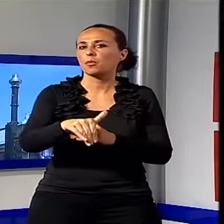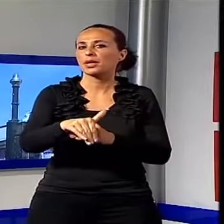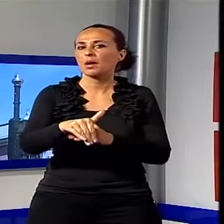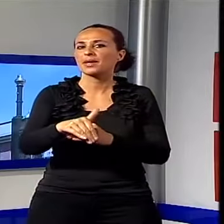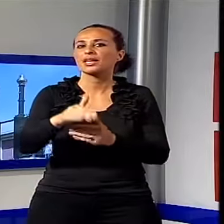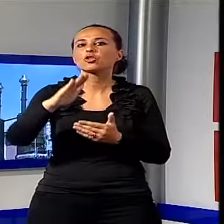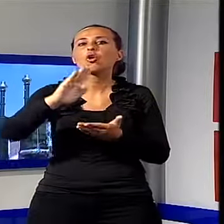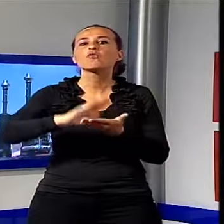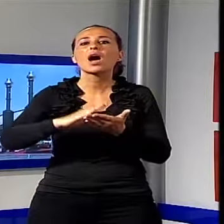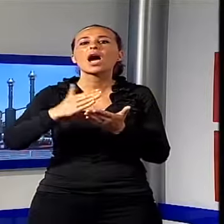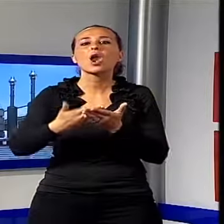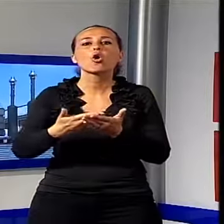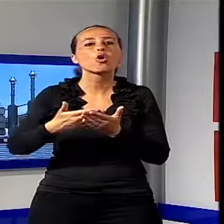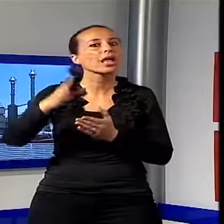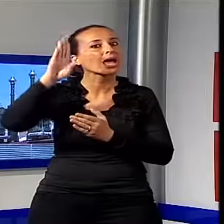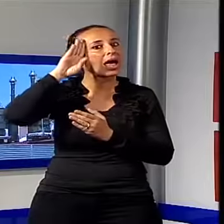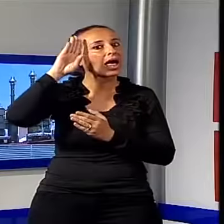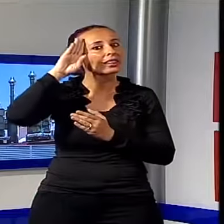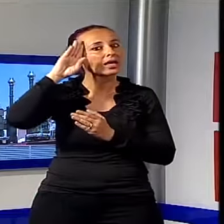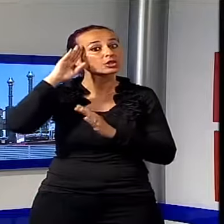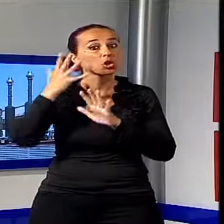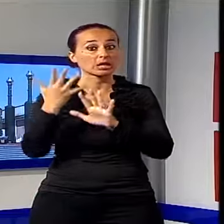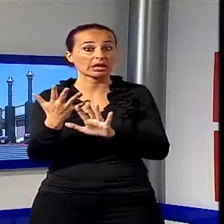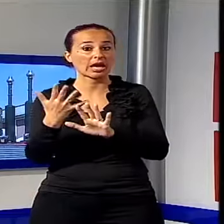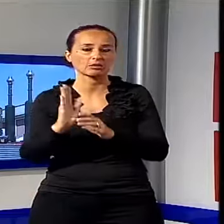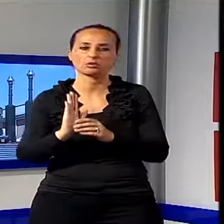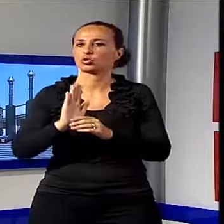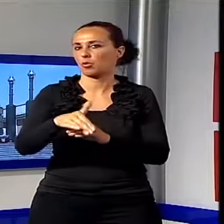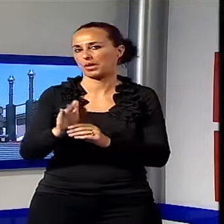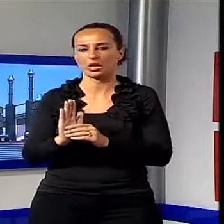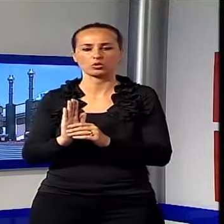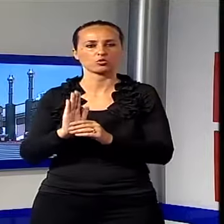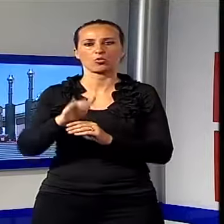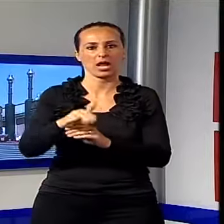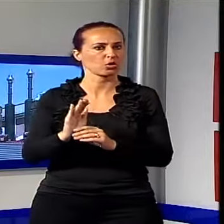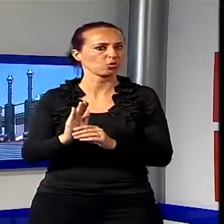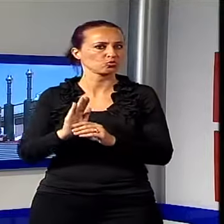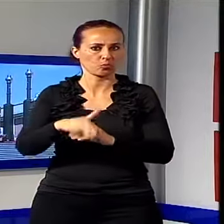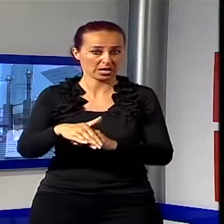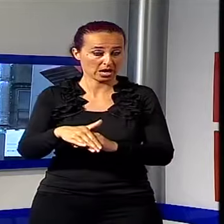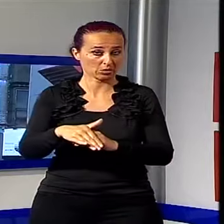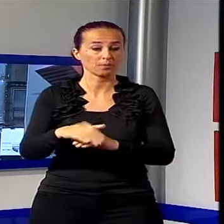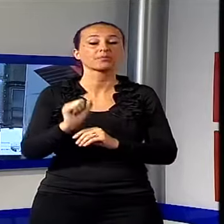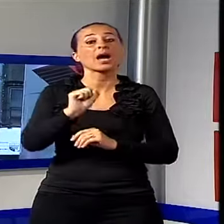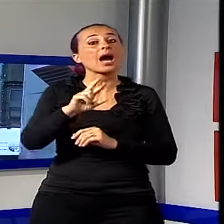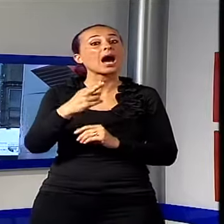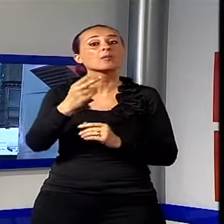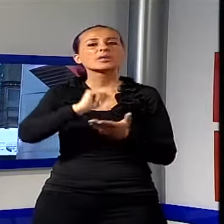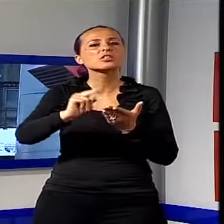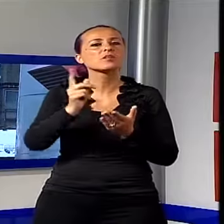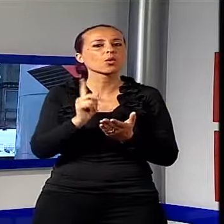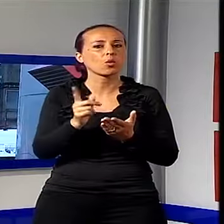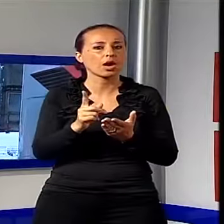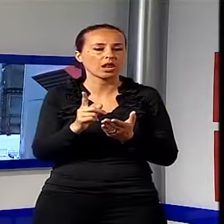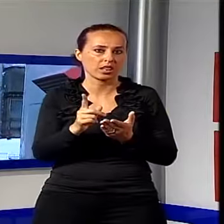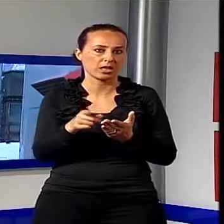di attenzione di 10 mg in diversi casi. Arpat ha dunque segnalato a provincia e comune che il superamento